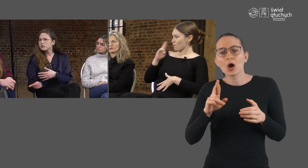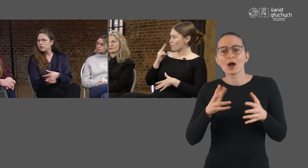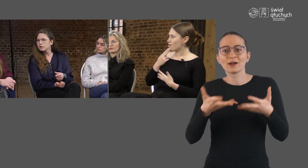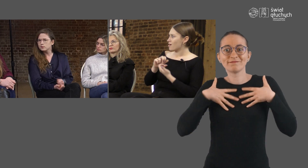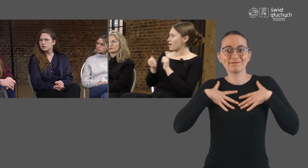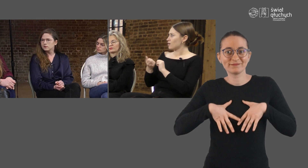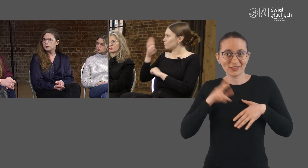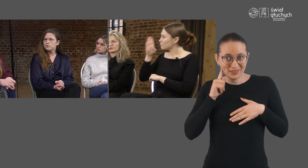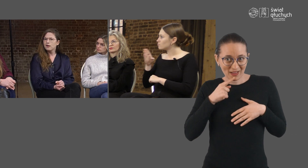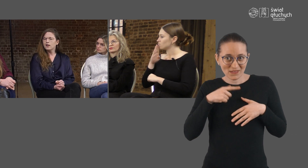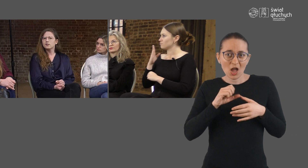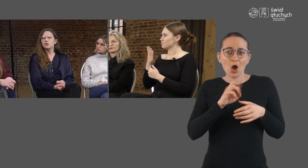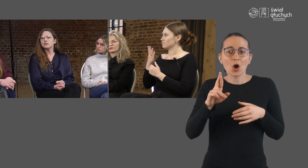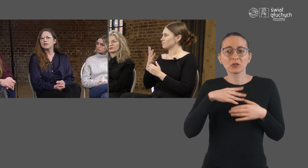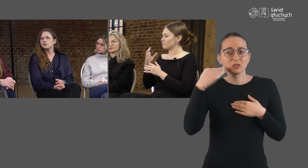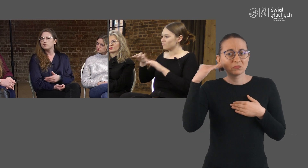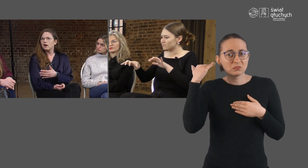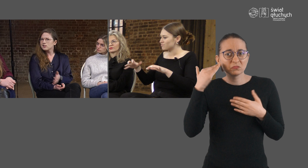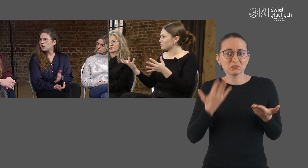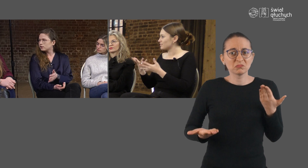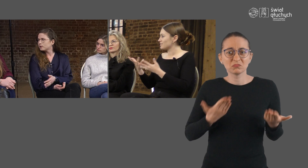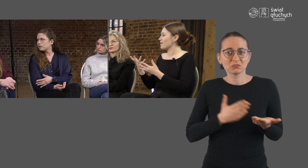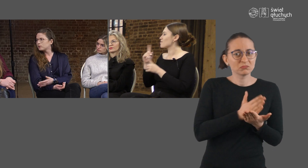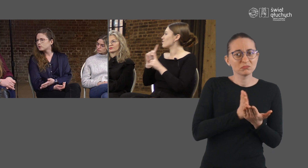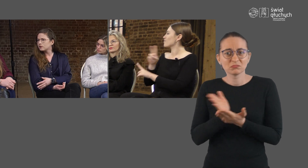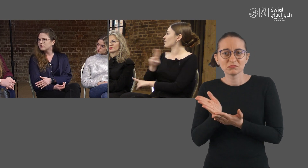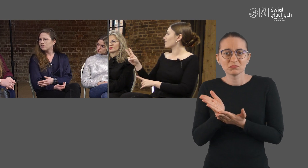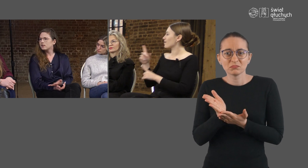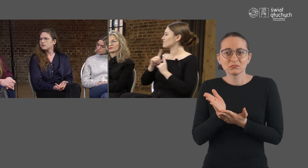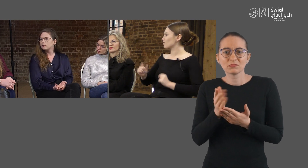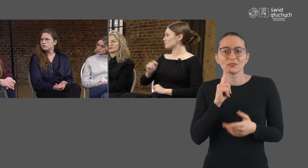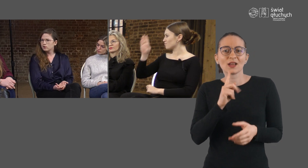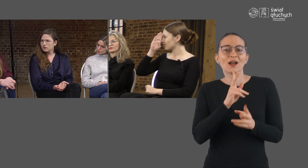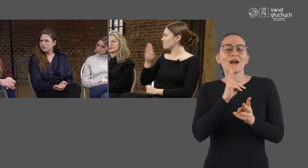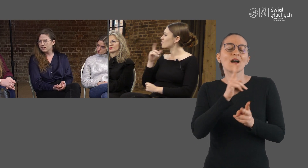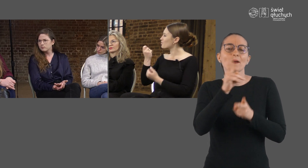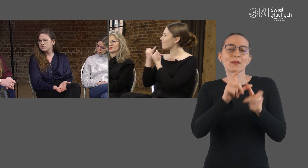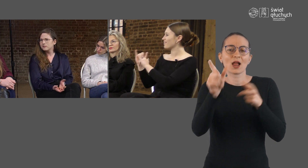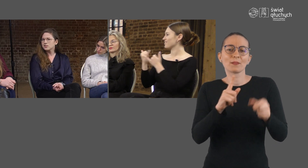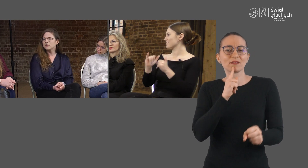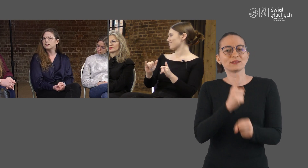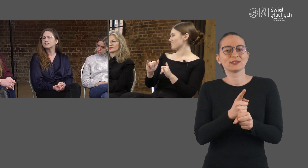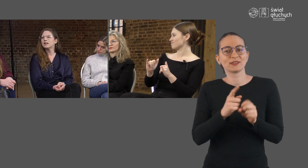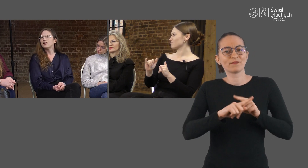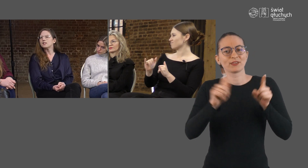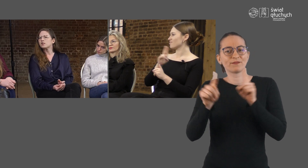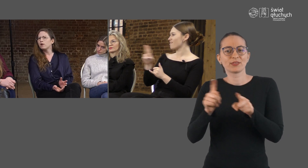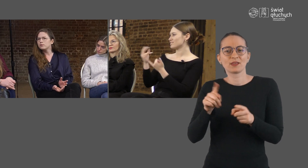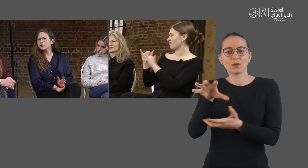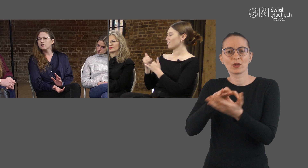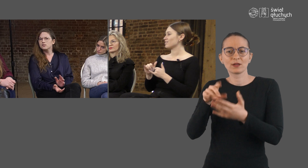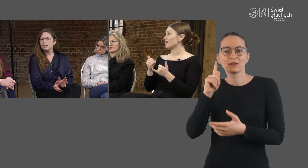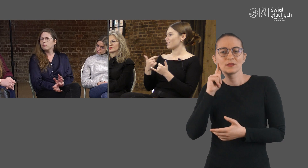może osobę słabosłyszącą. Tylko że każda osoba słabosłysząca inaczej funkcjonuje specyficznie, więc